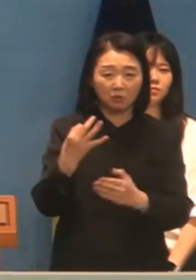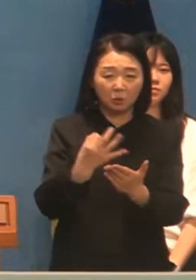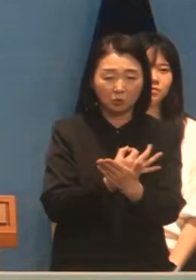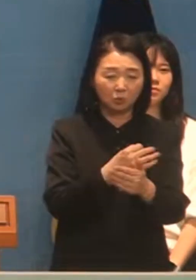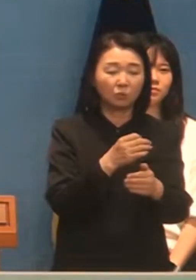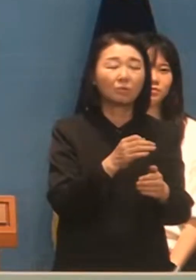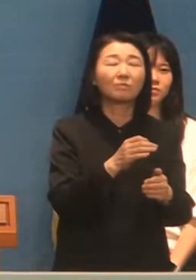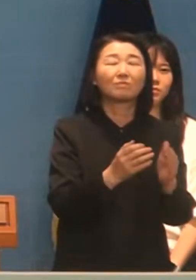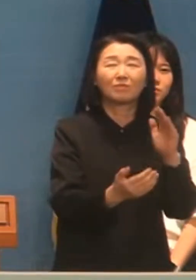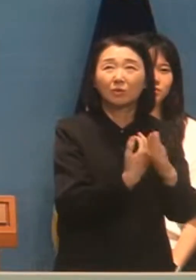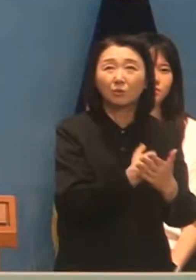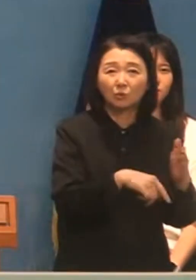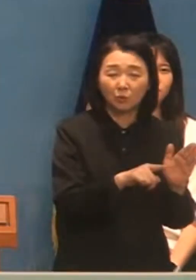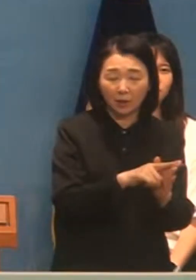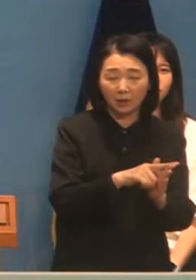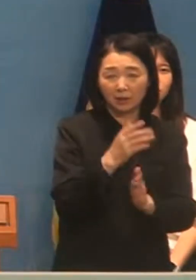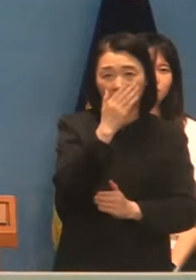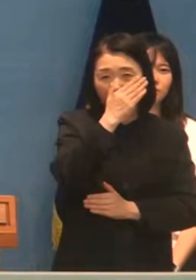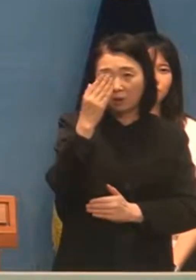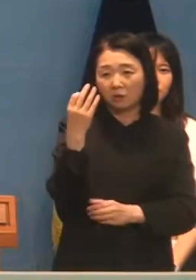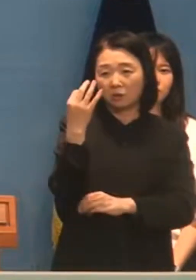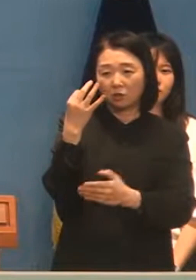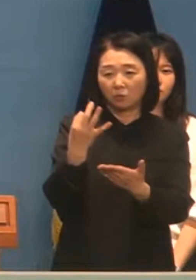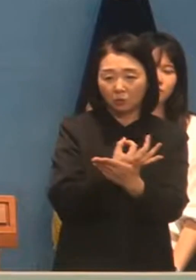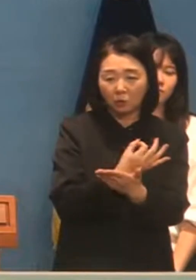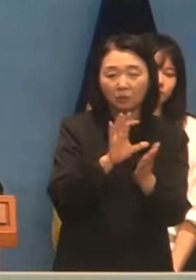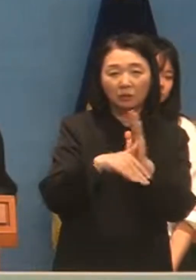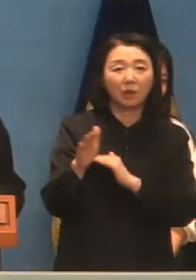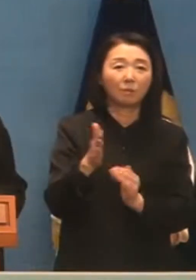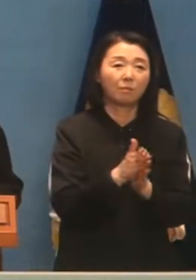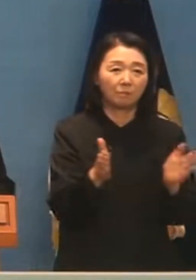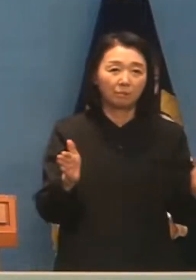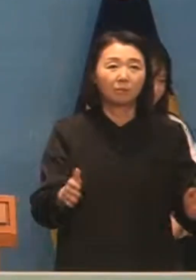수 있도록 청년 기본소득에서 출발할 때입니다.